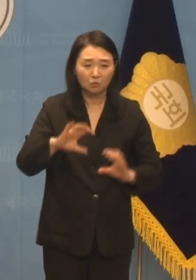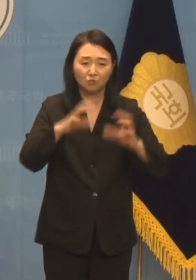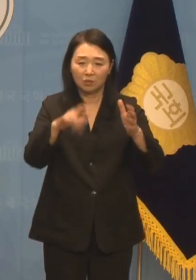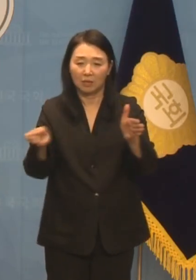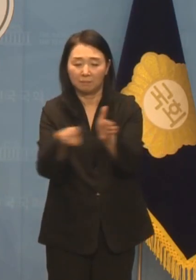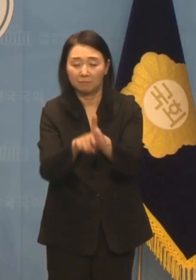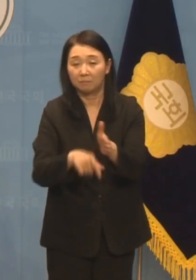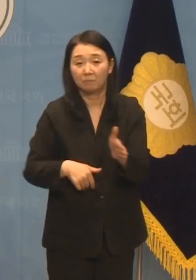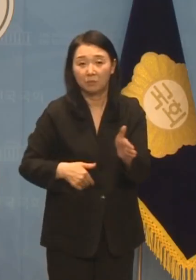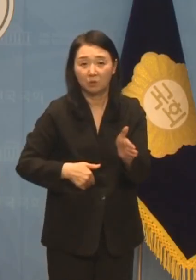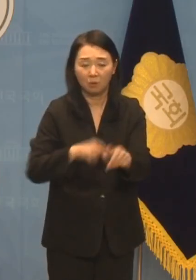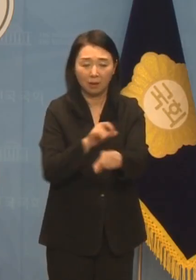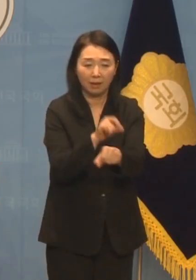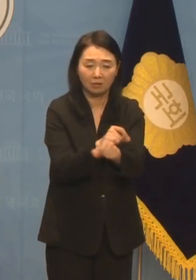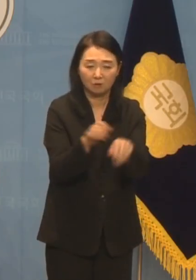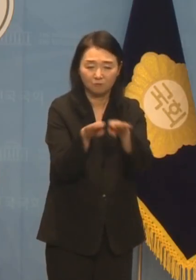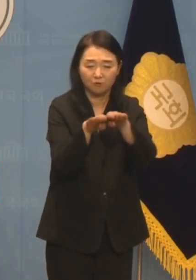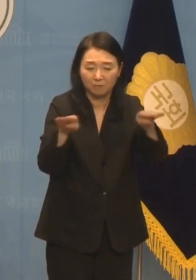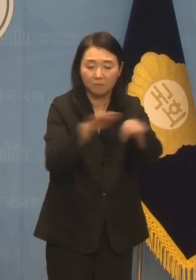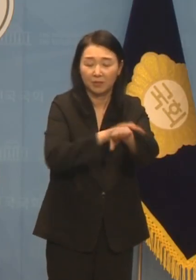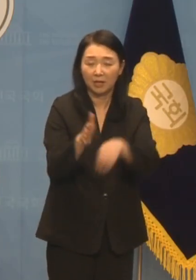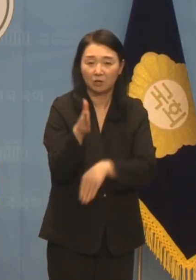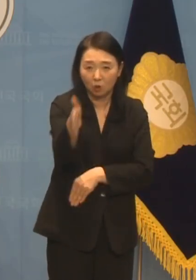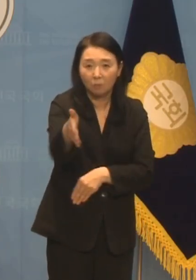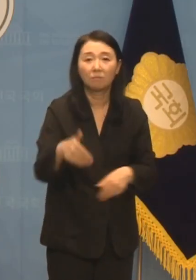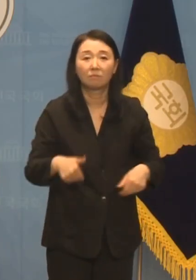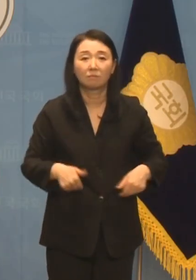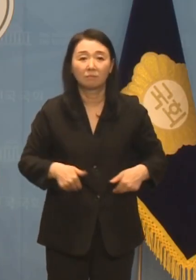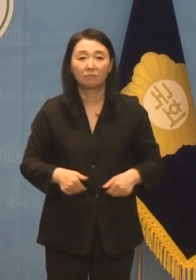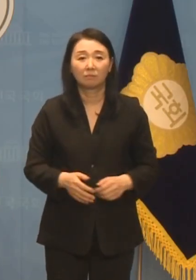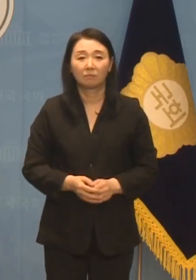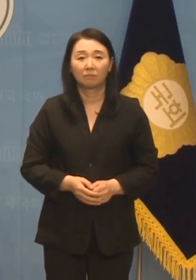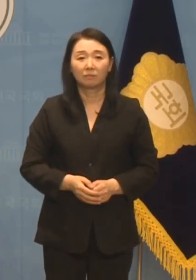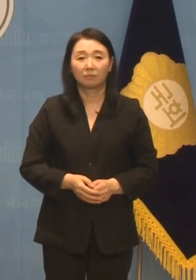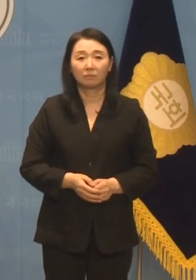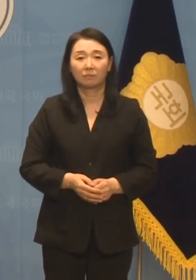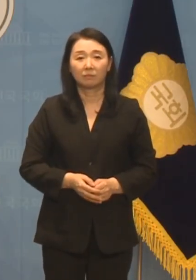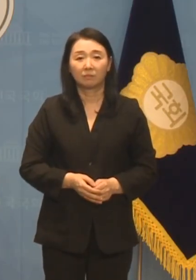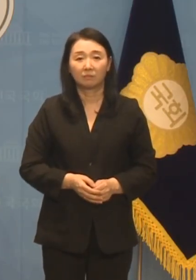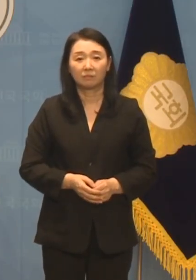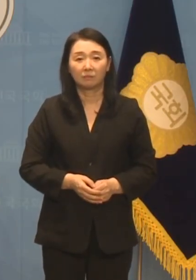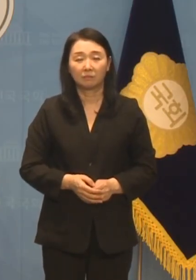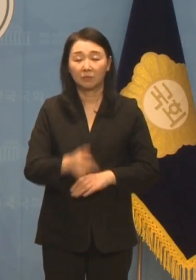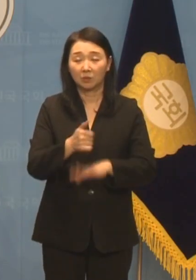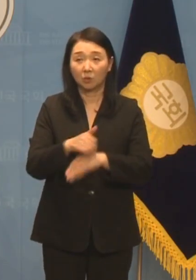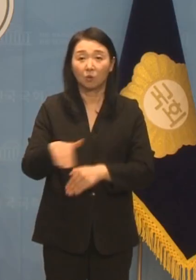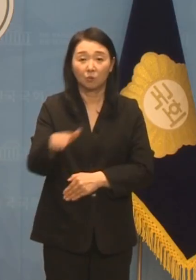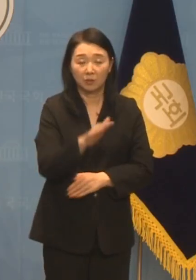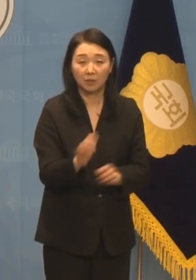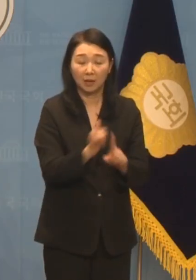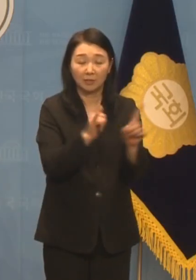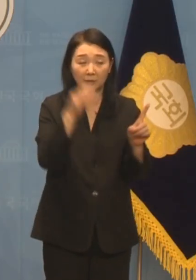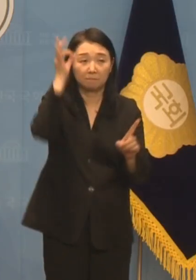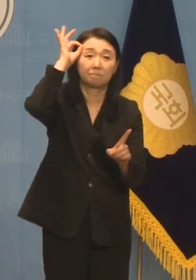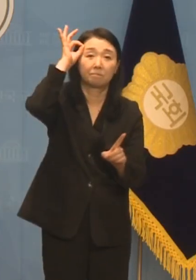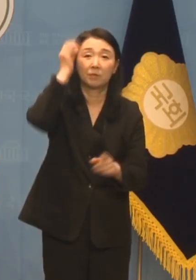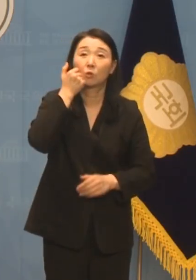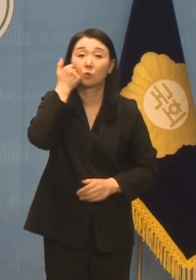신뢰와 행정적 균형감을 갖춘 전문가가 필요합니다. 이에 우리는 한 사람을